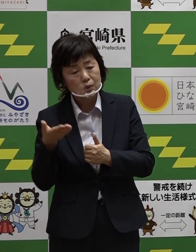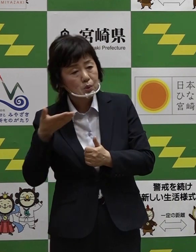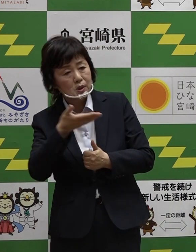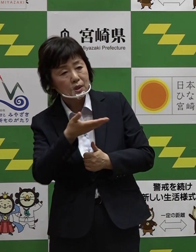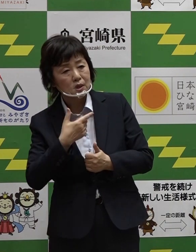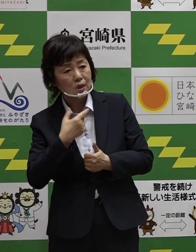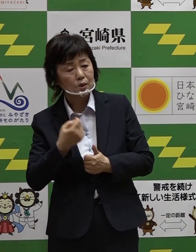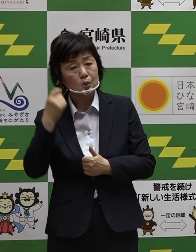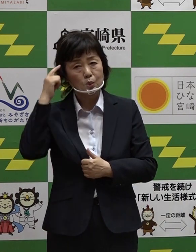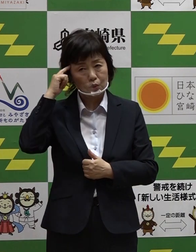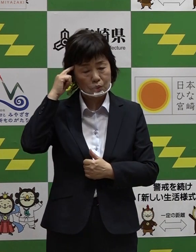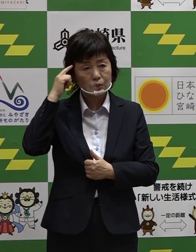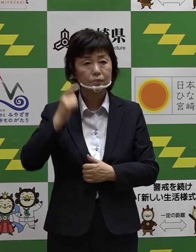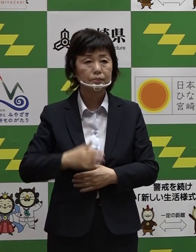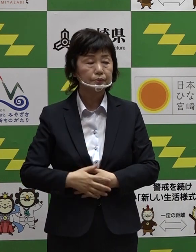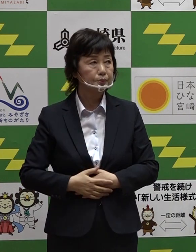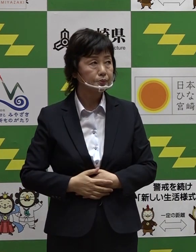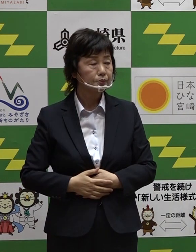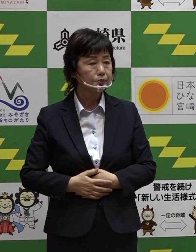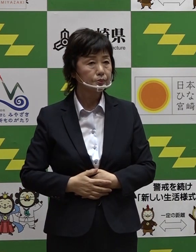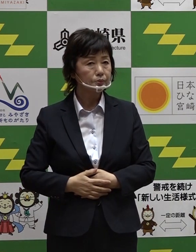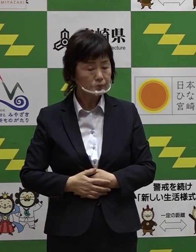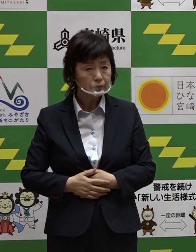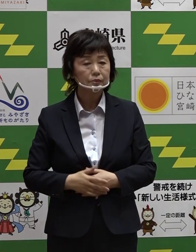理由を教えてください。